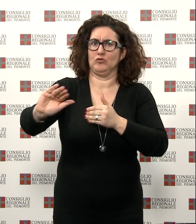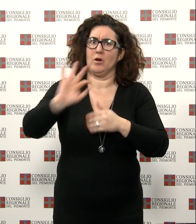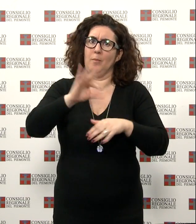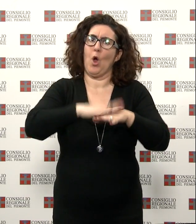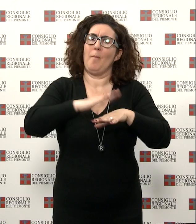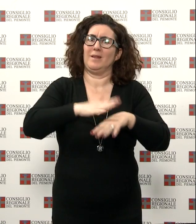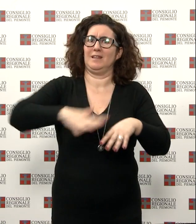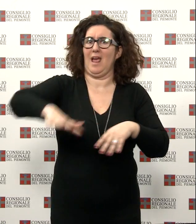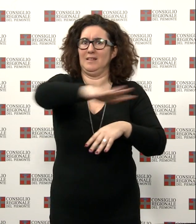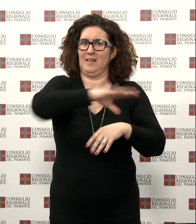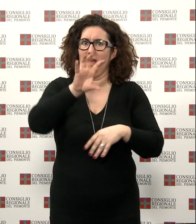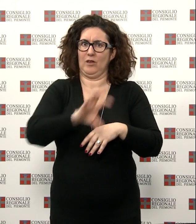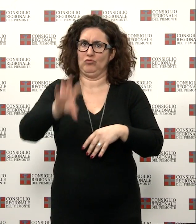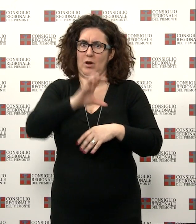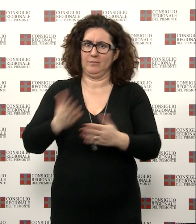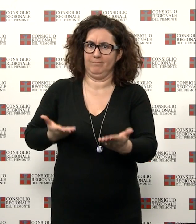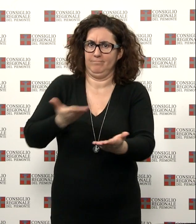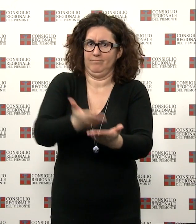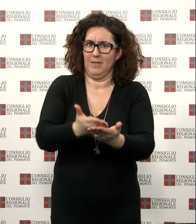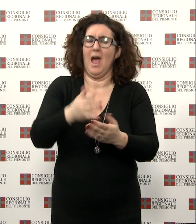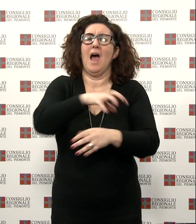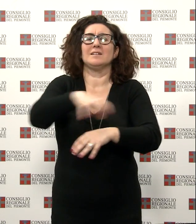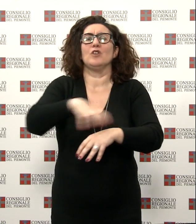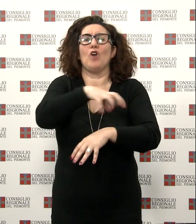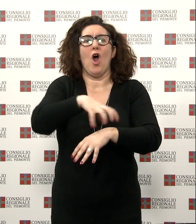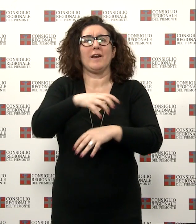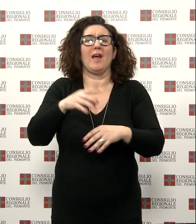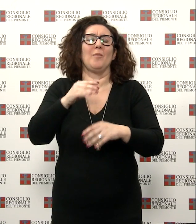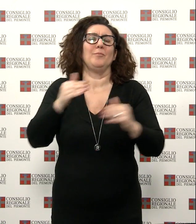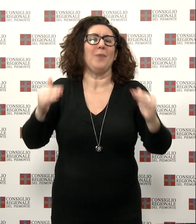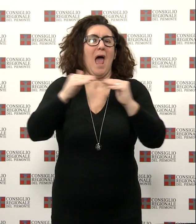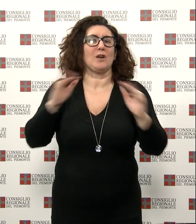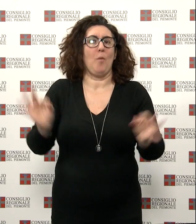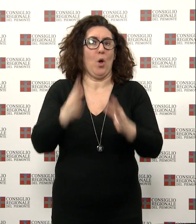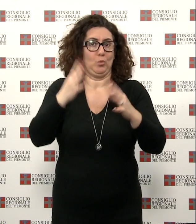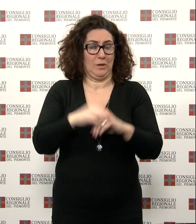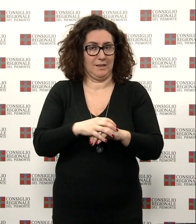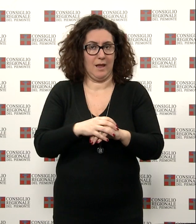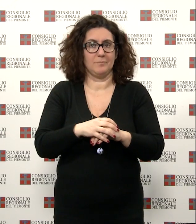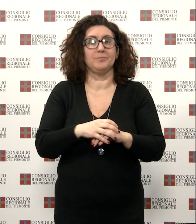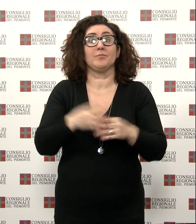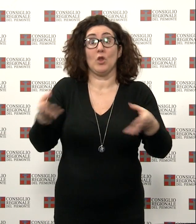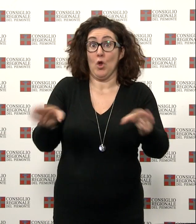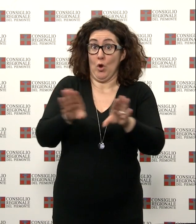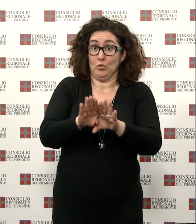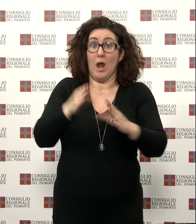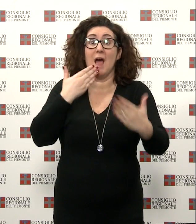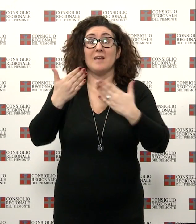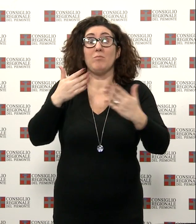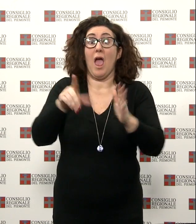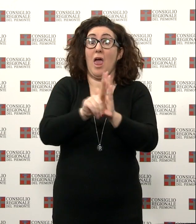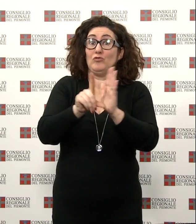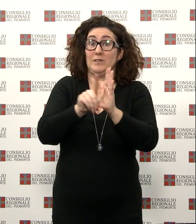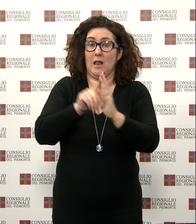regionale, presentata dall'assessora alle pari opportunità. In chiusura, l'Assemblea legislativa ha discusso due ordini del